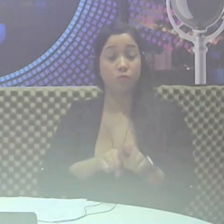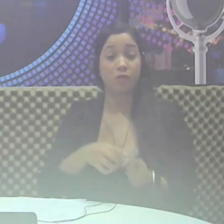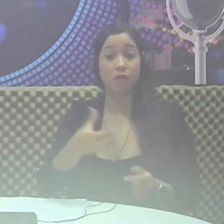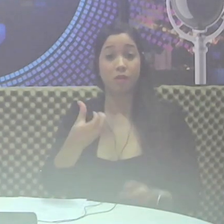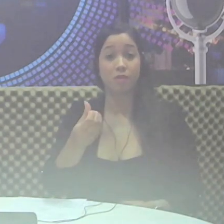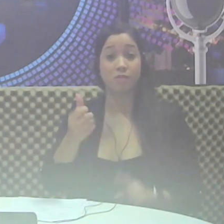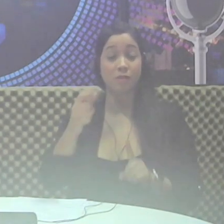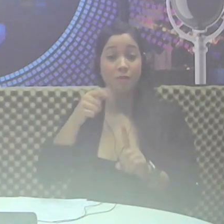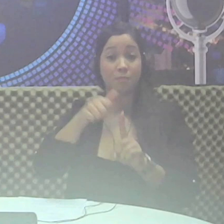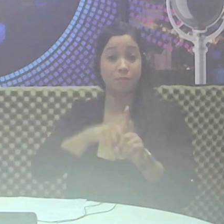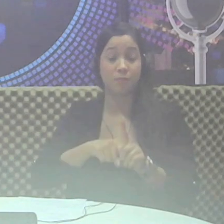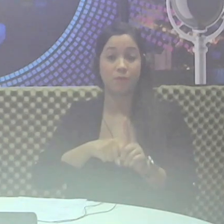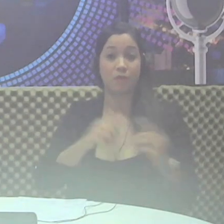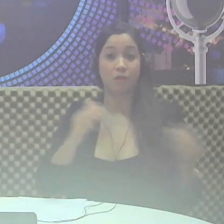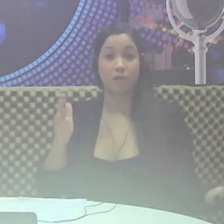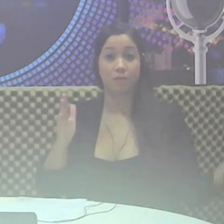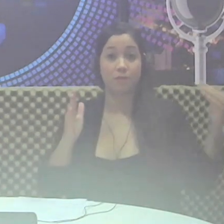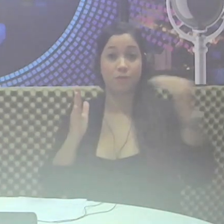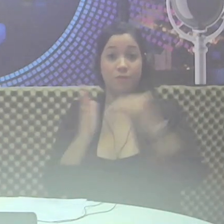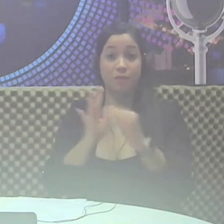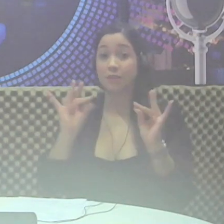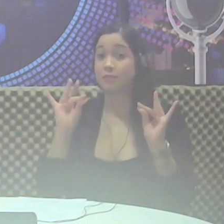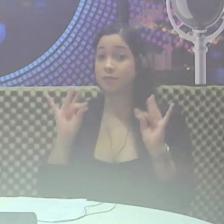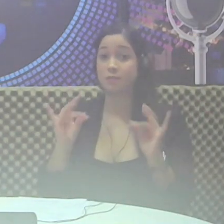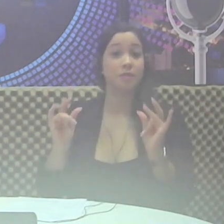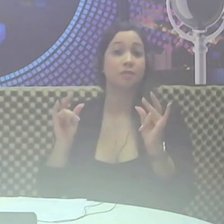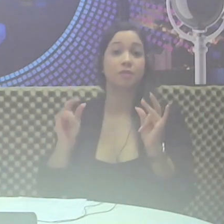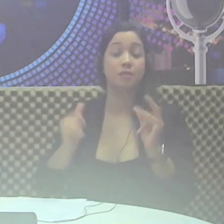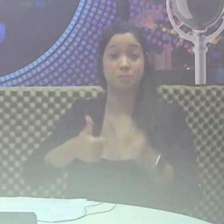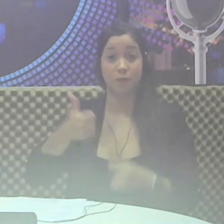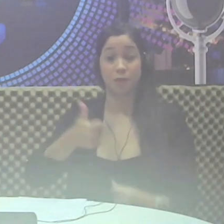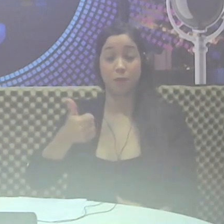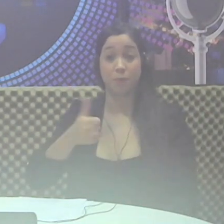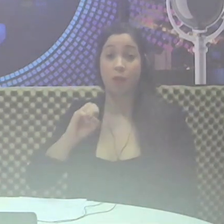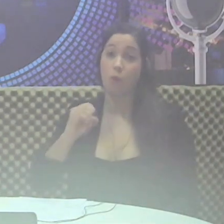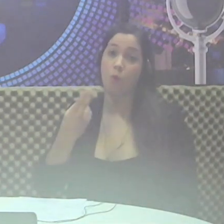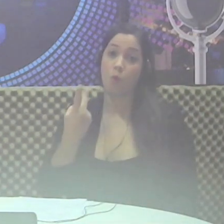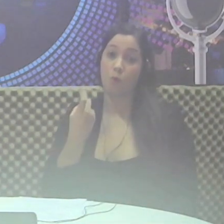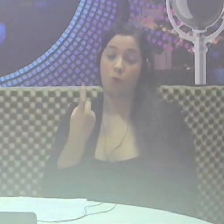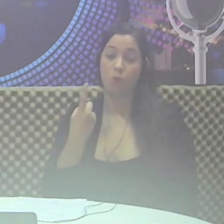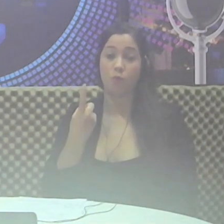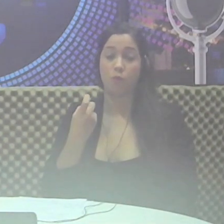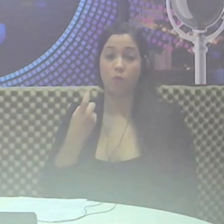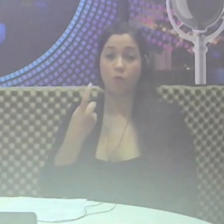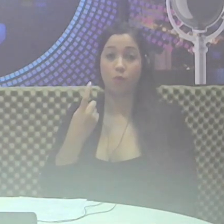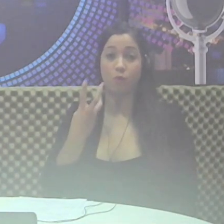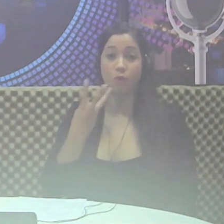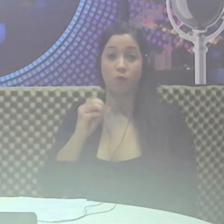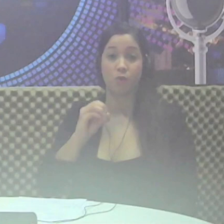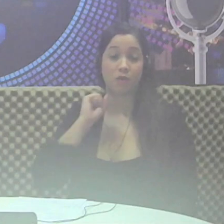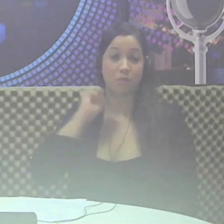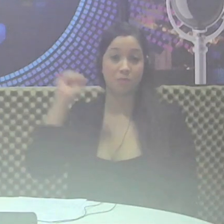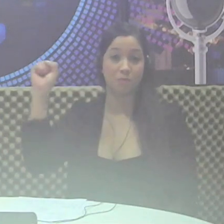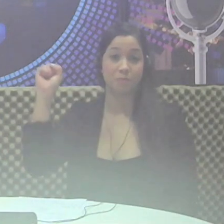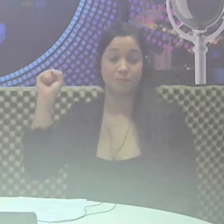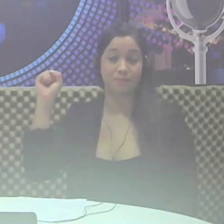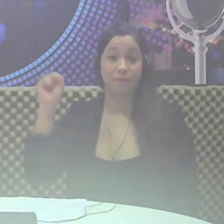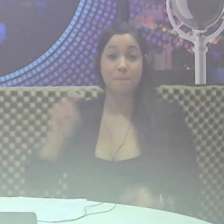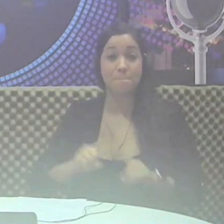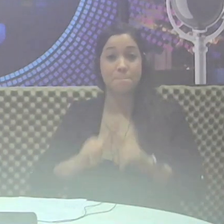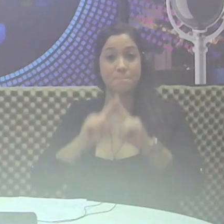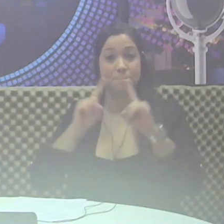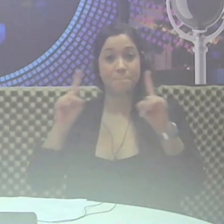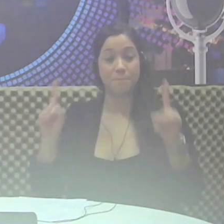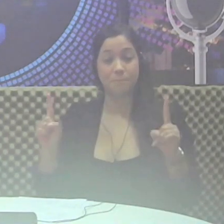6 vezes, com um prazo final para quitação da primeira parcela ou parcela única em 30 de abril. No entanto,